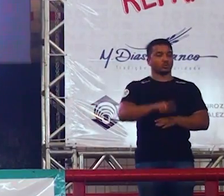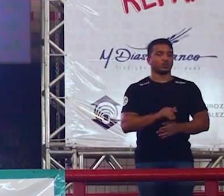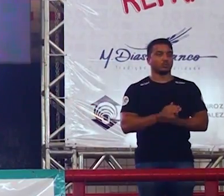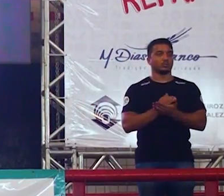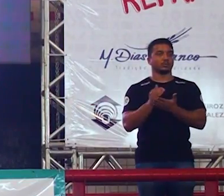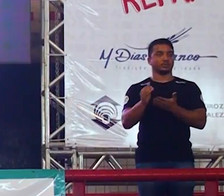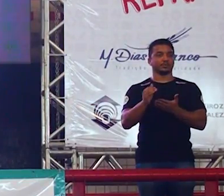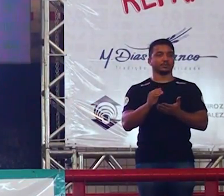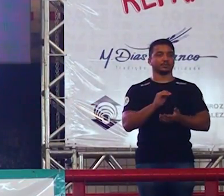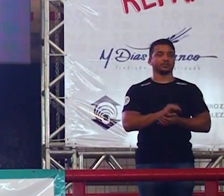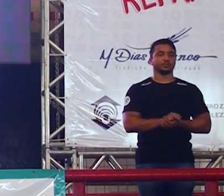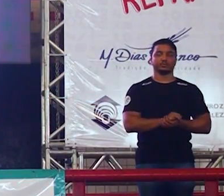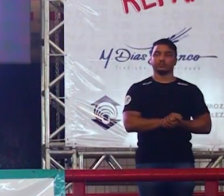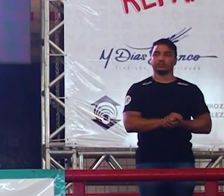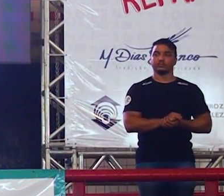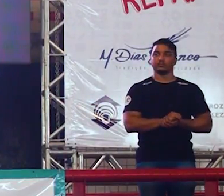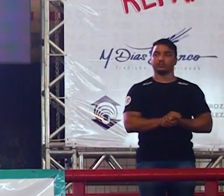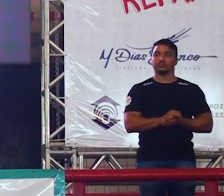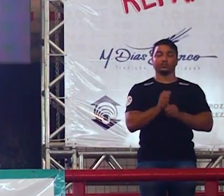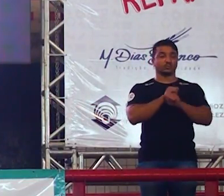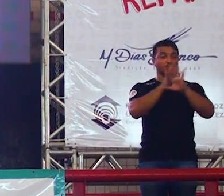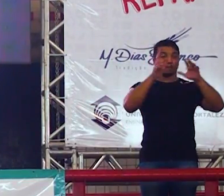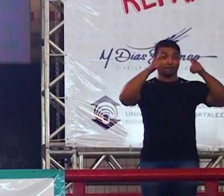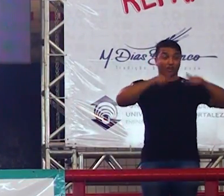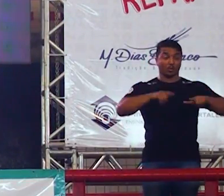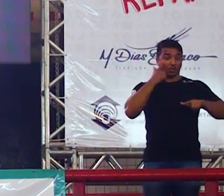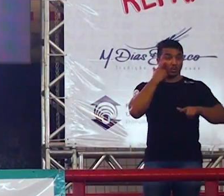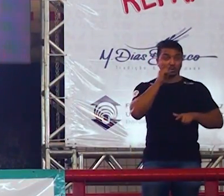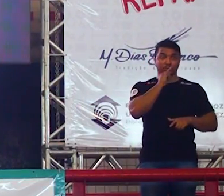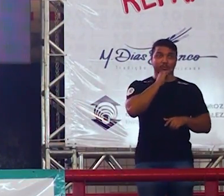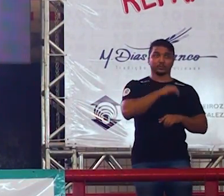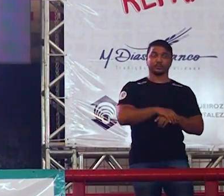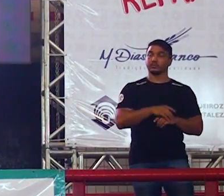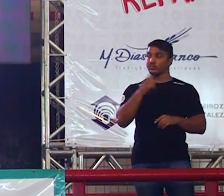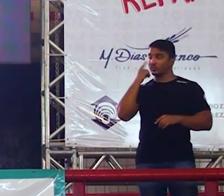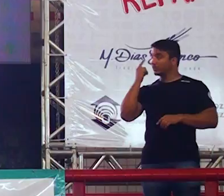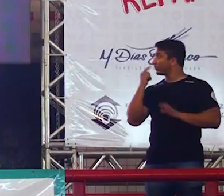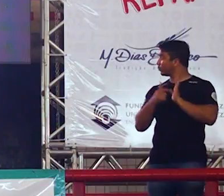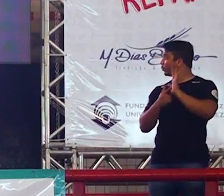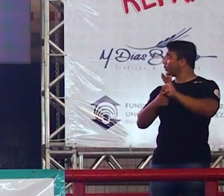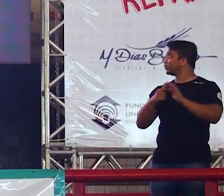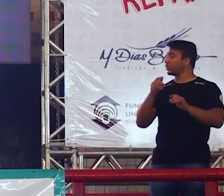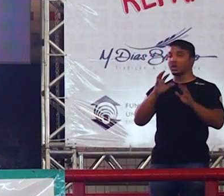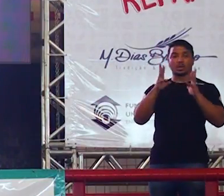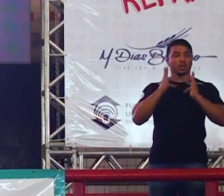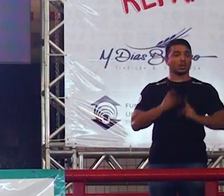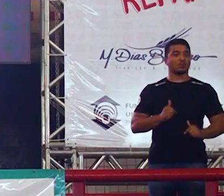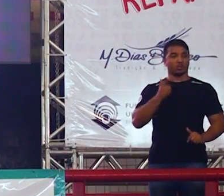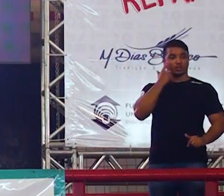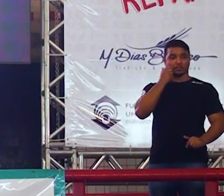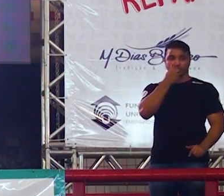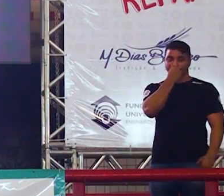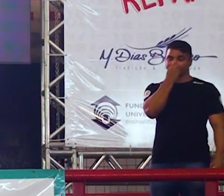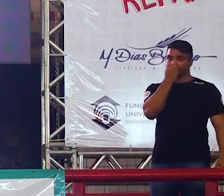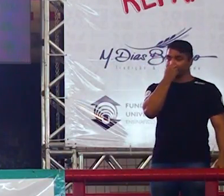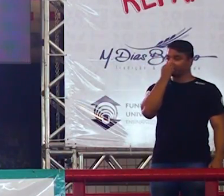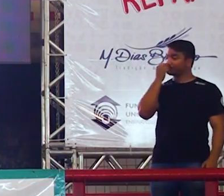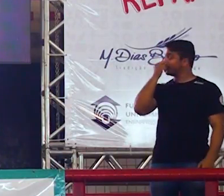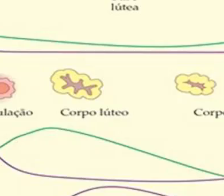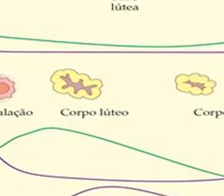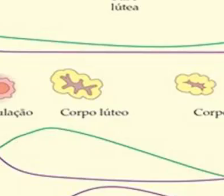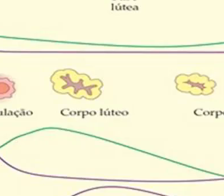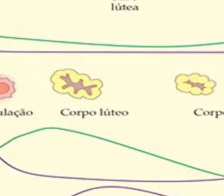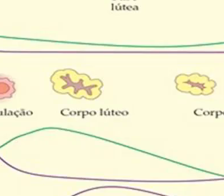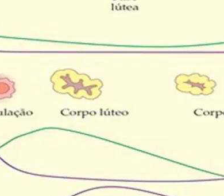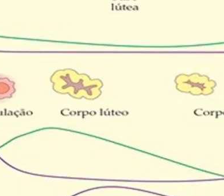novamente. Para ser mais claro, aqui você tem, agora a imagem está bem mais limpa, né? Lá em